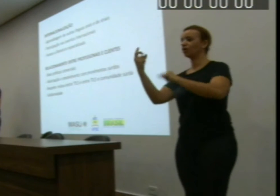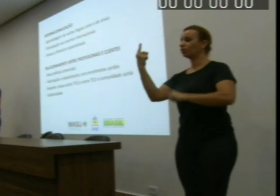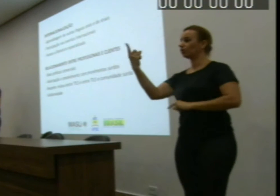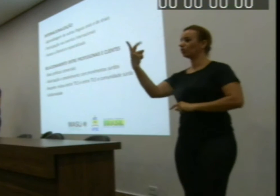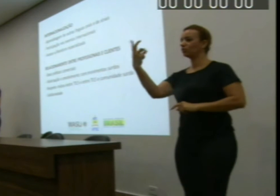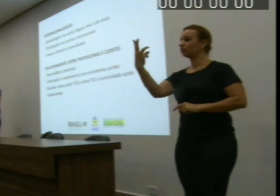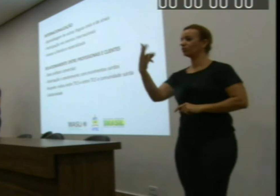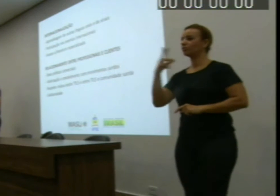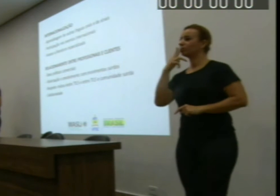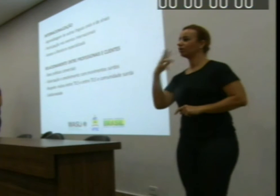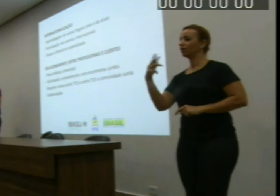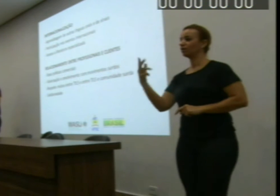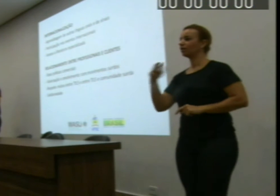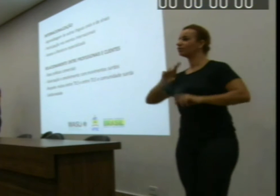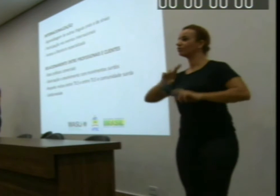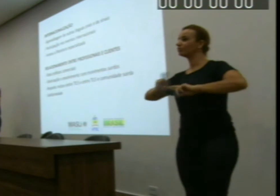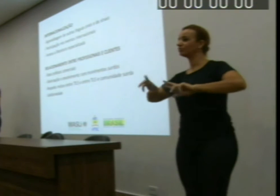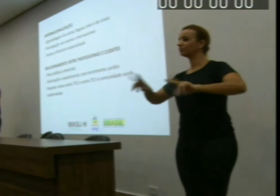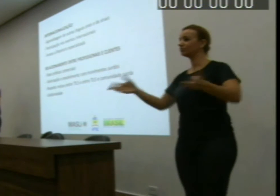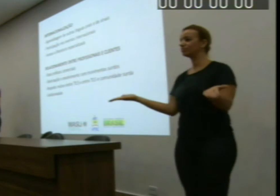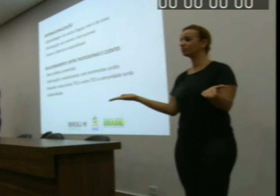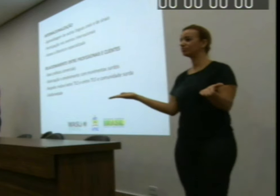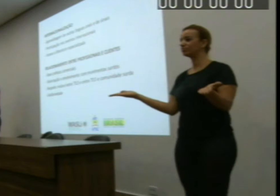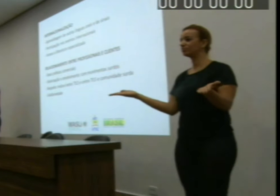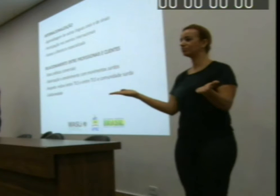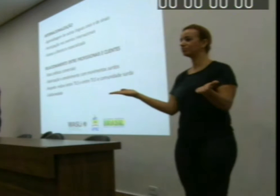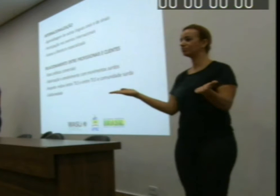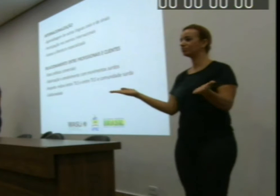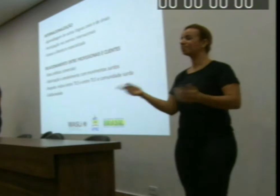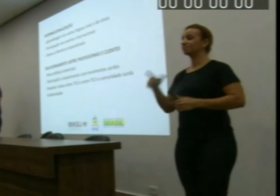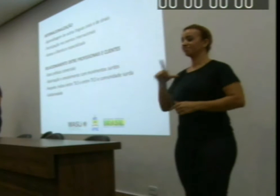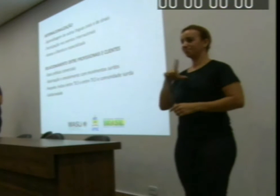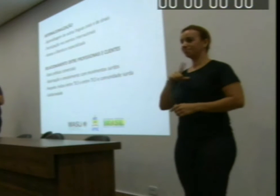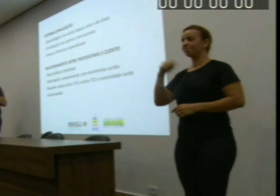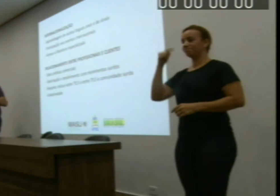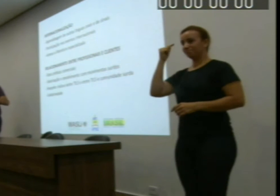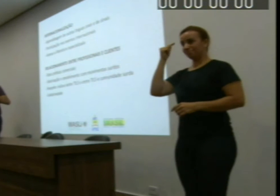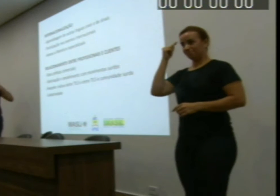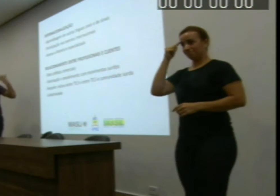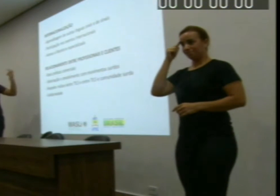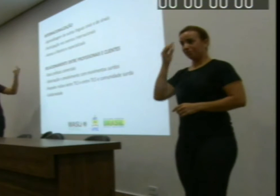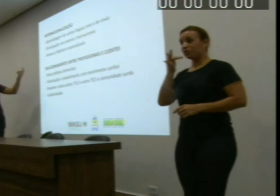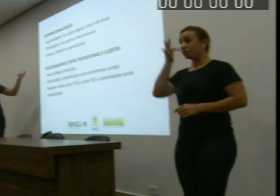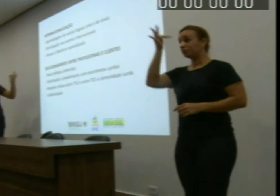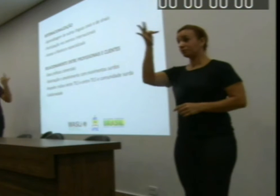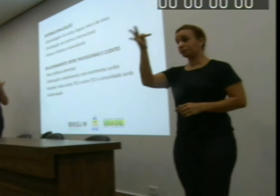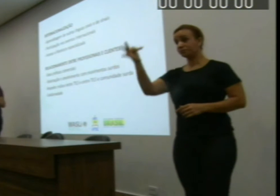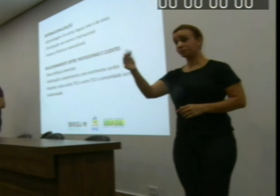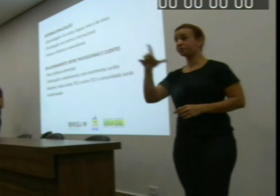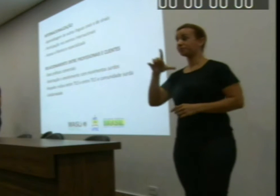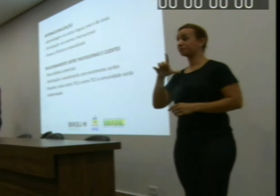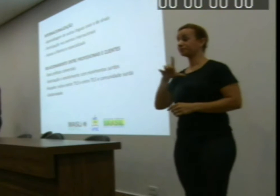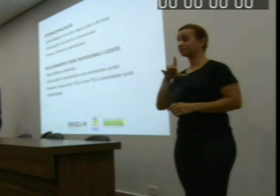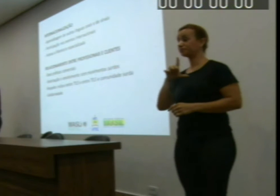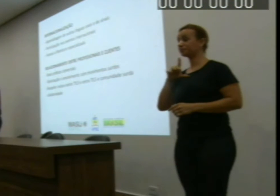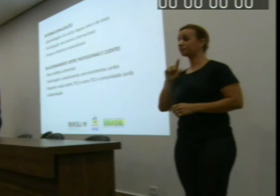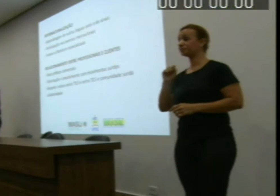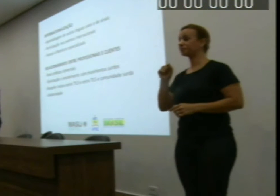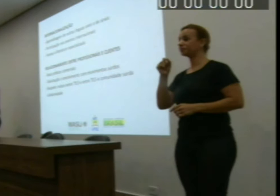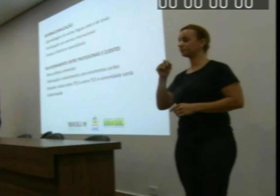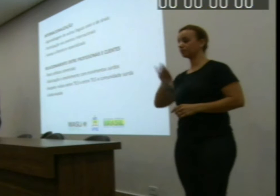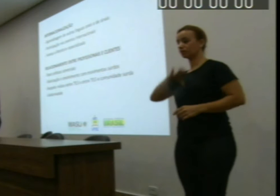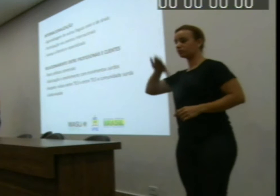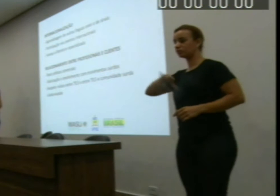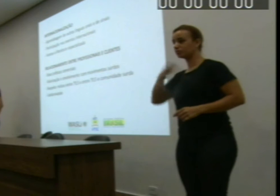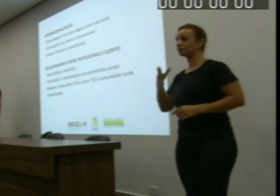orais tudo bem que a gente pode não pensar tão longe mas que a gente pelo menos possa ter um pouco mais de familiaridade com a língua espanhola